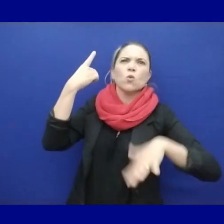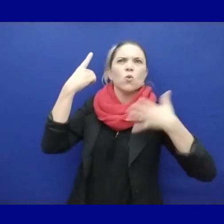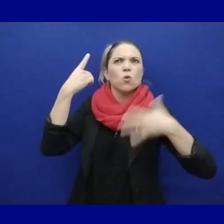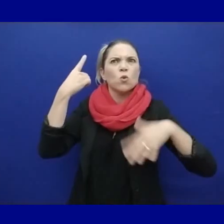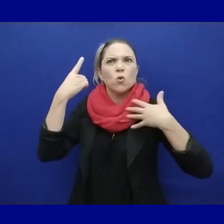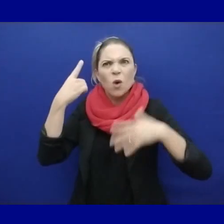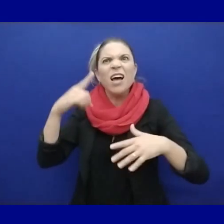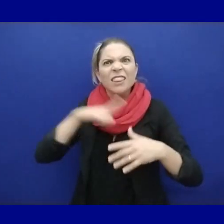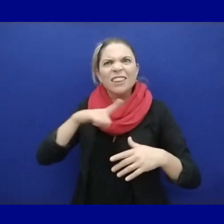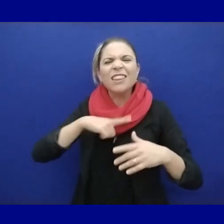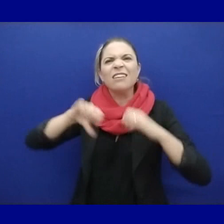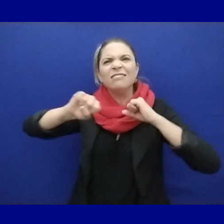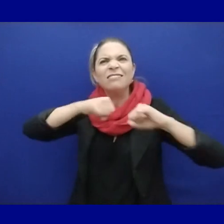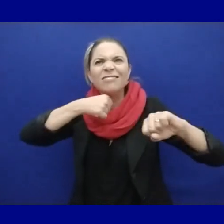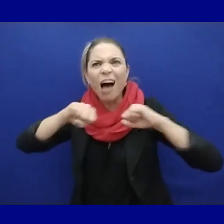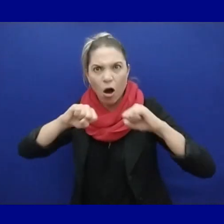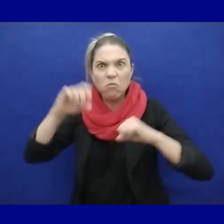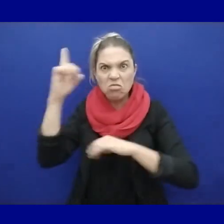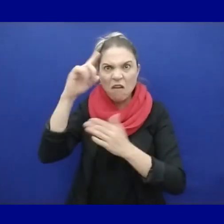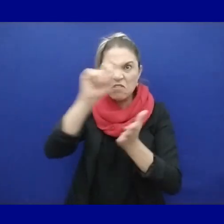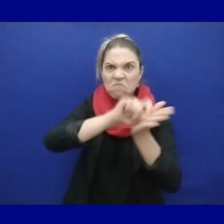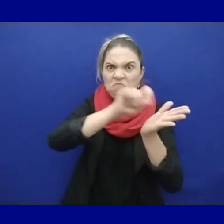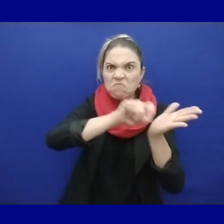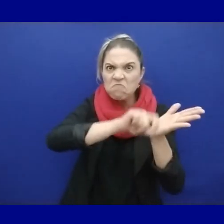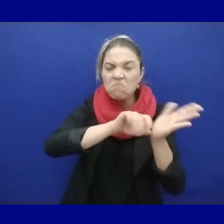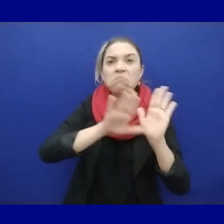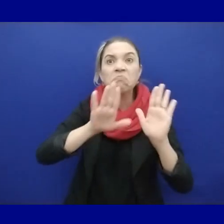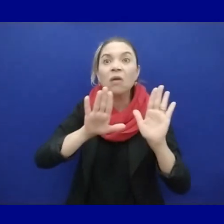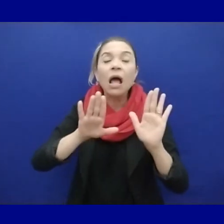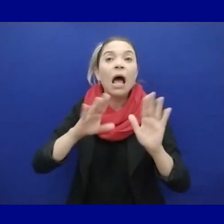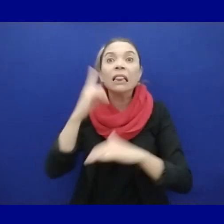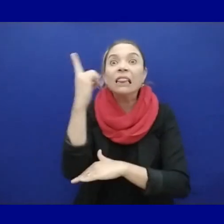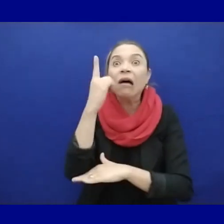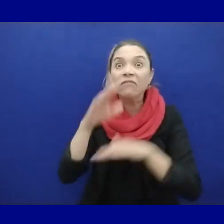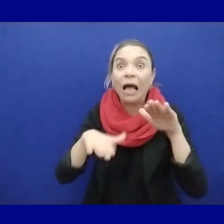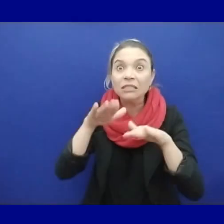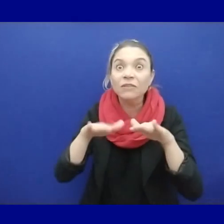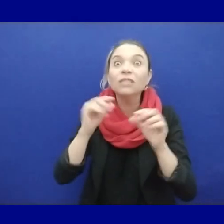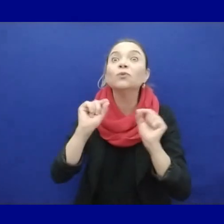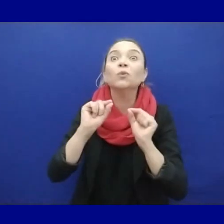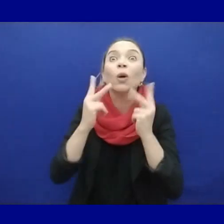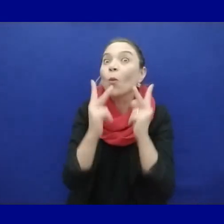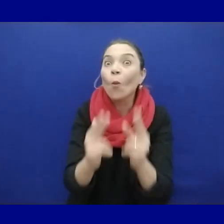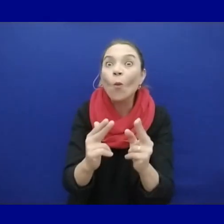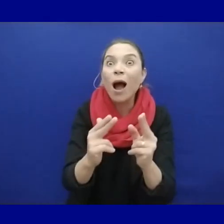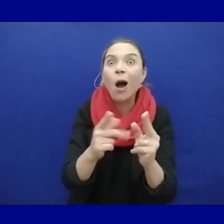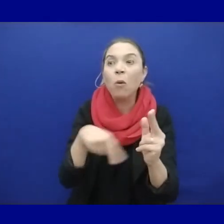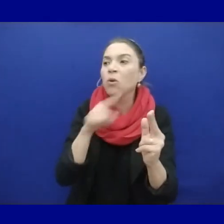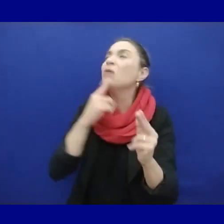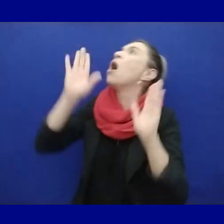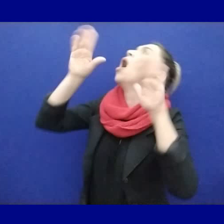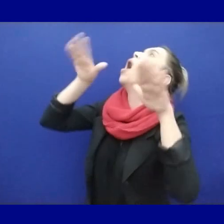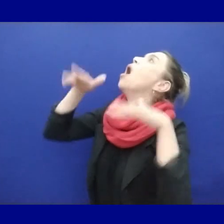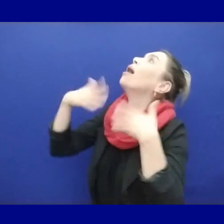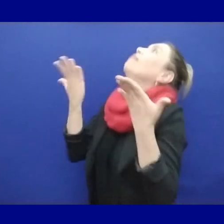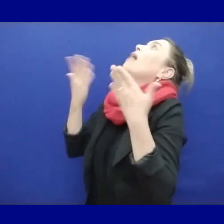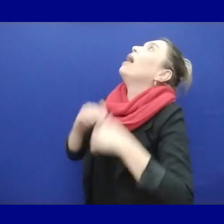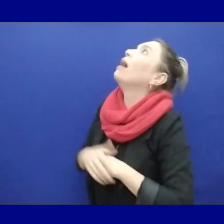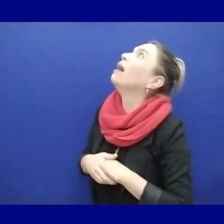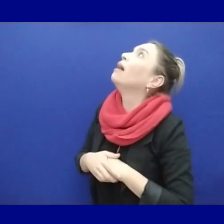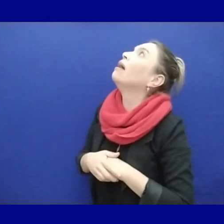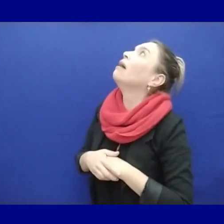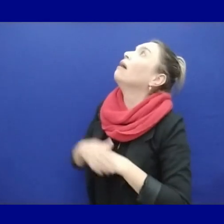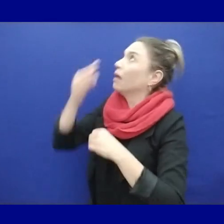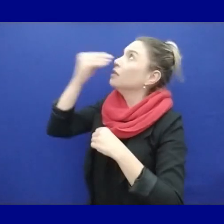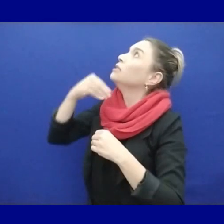escrever partes maravilhosas das Escrituras, por vezes teve essa impressão: por que não me ouves, Senhor? Por que estás distante, ó